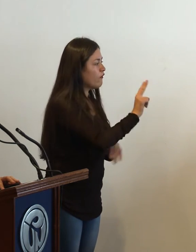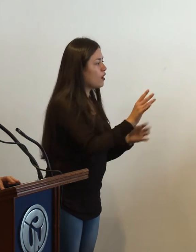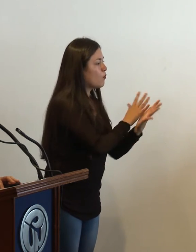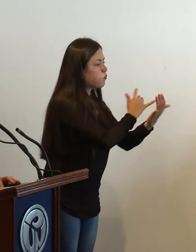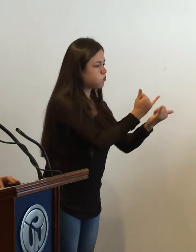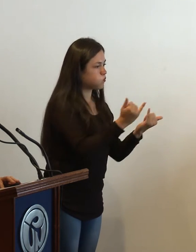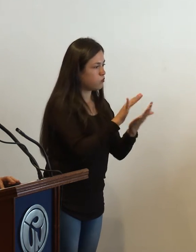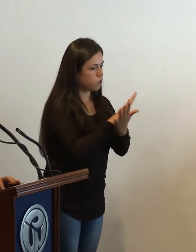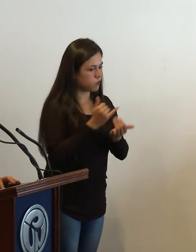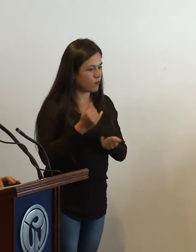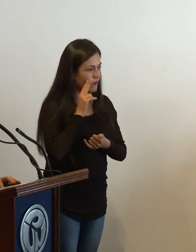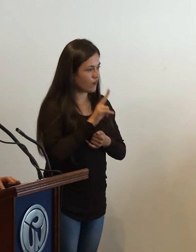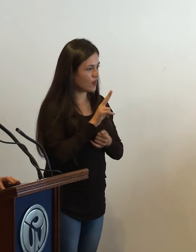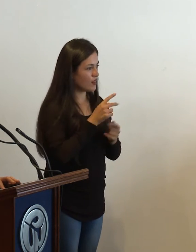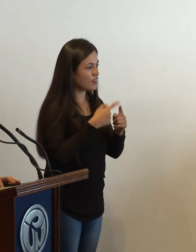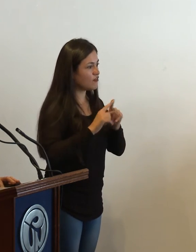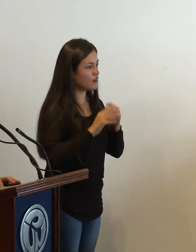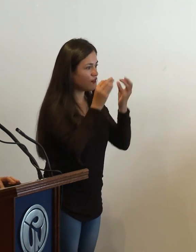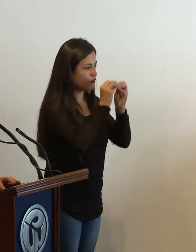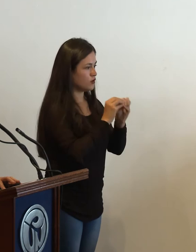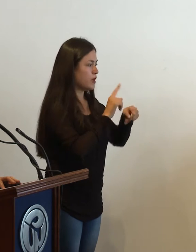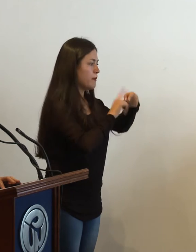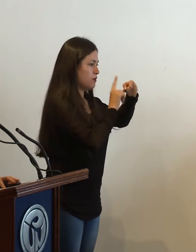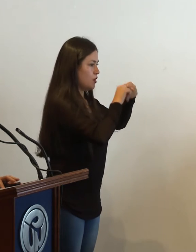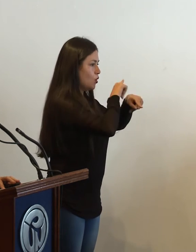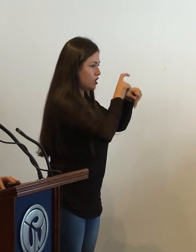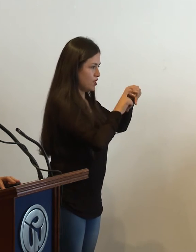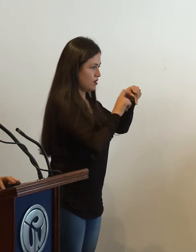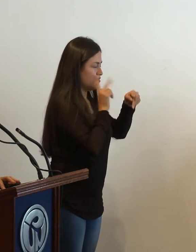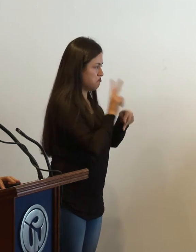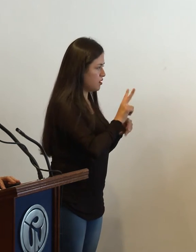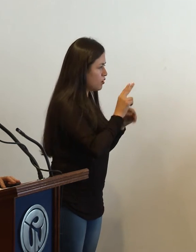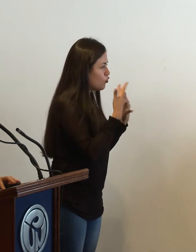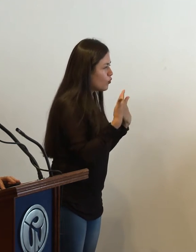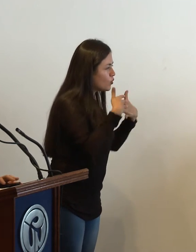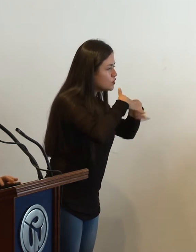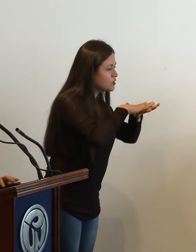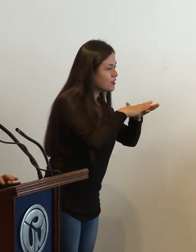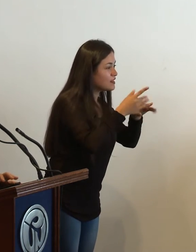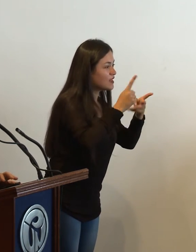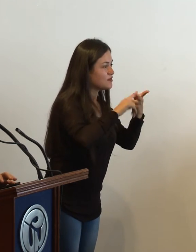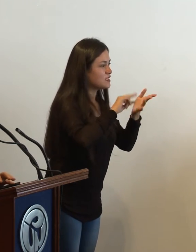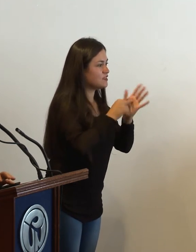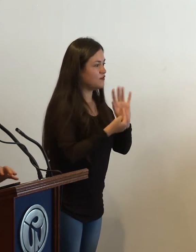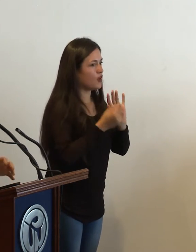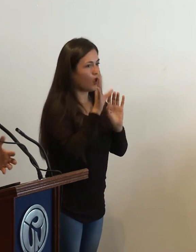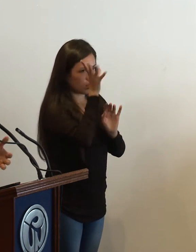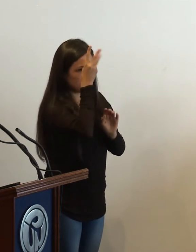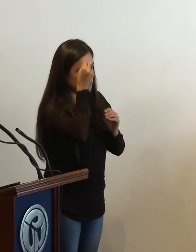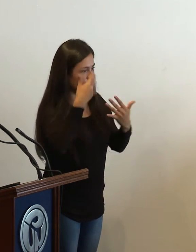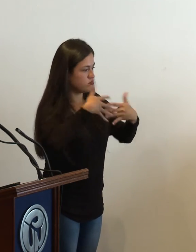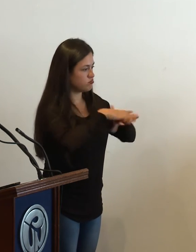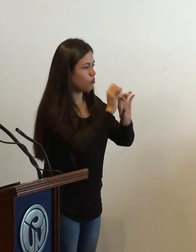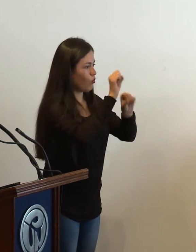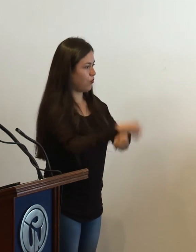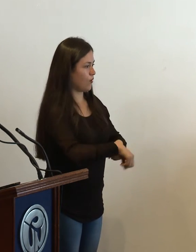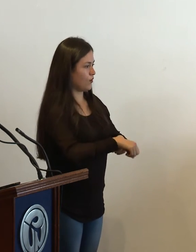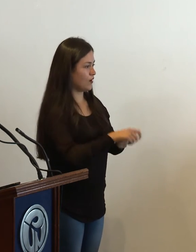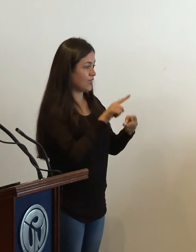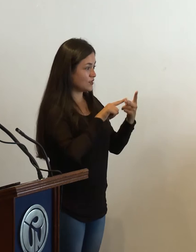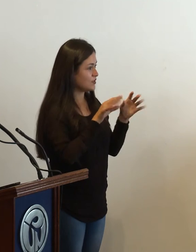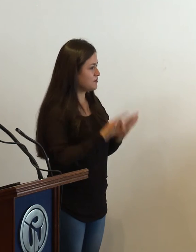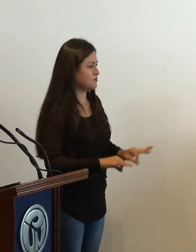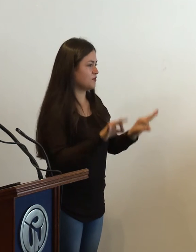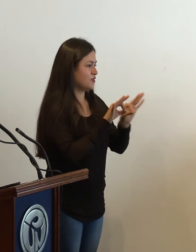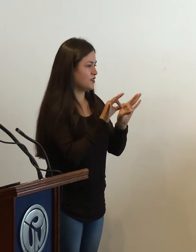las realidades de forma integral nos permite actuar interdisciplinariamente, y yo creo que eso es una de las cosas